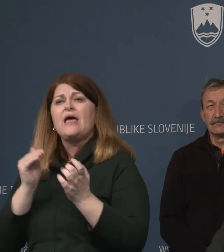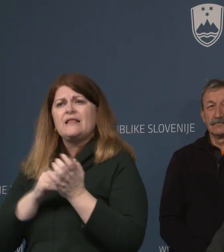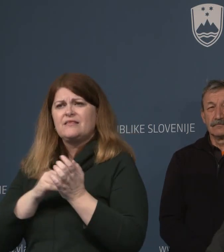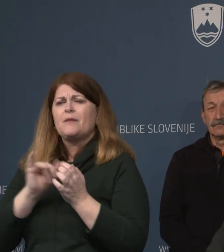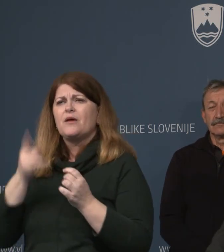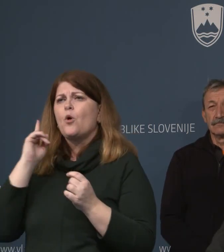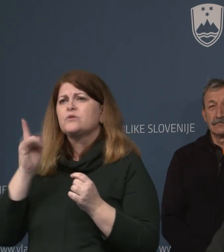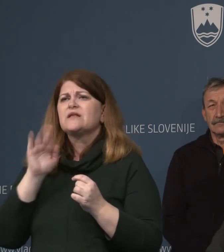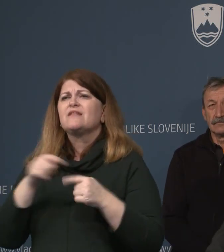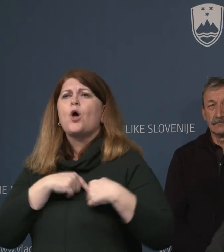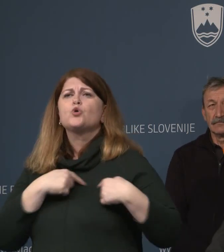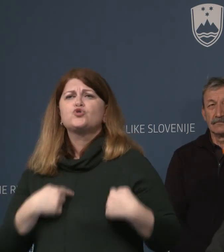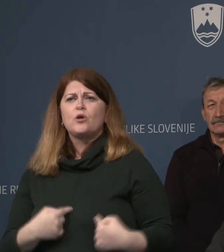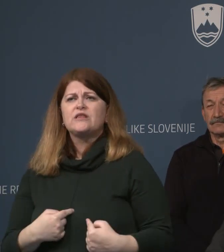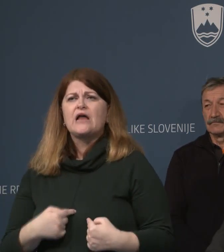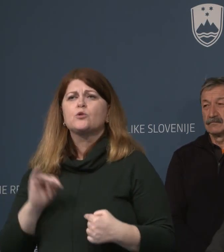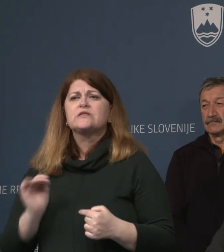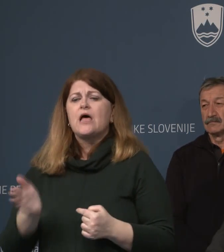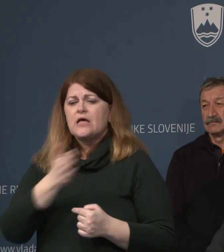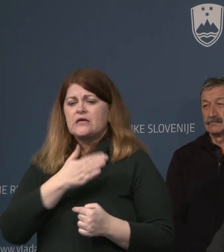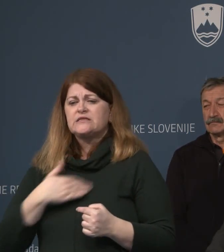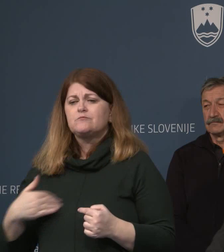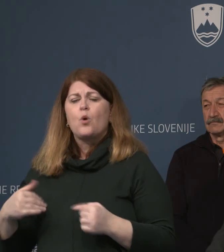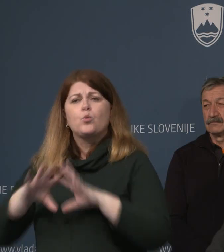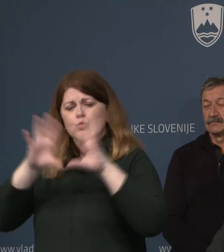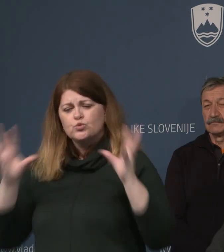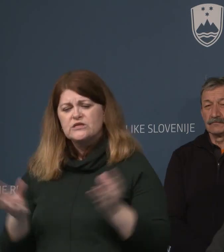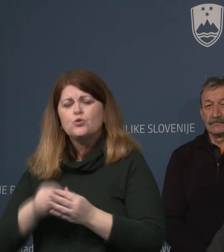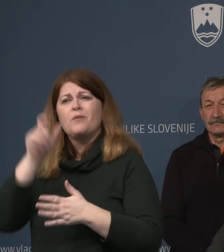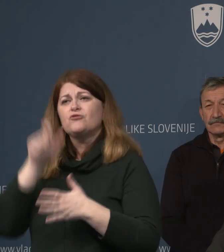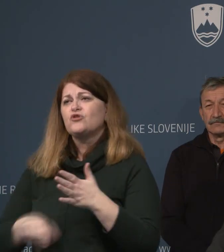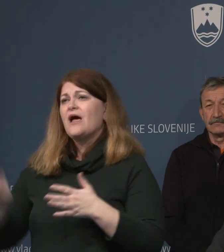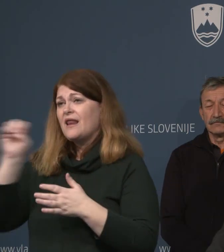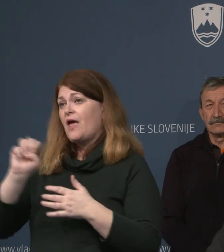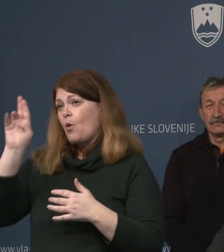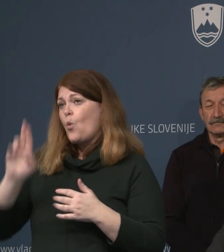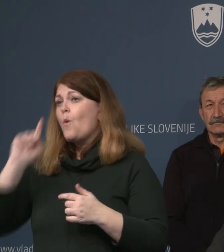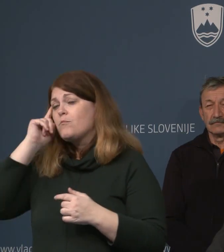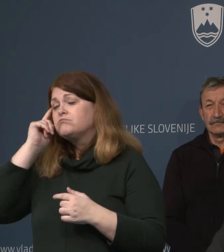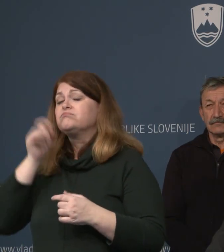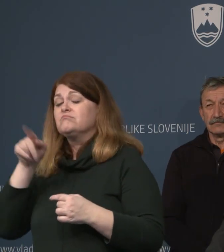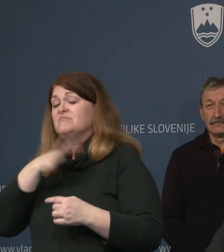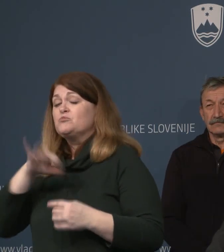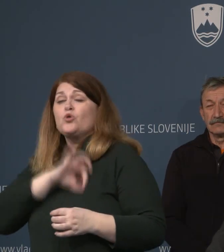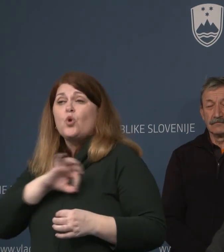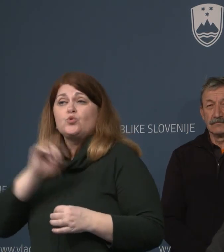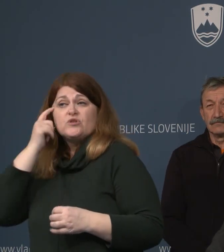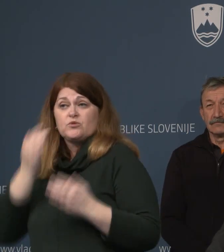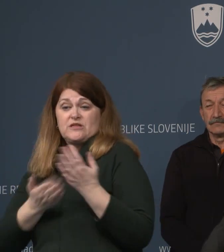tukaj opozoriti na to solidarnost, da smo pač državljani Evropske unije, članice Evropske unije dolžne poskrbeti za to, da se